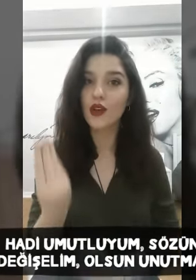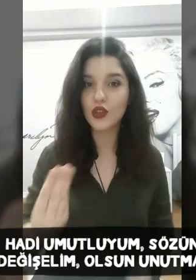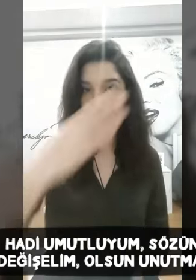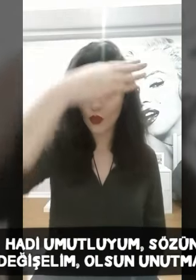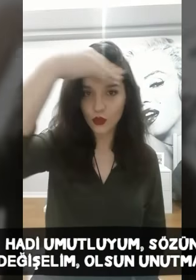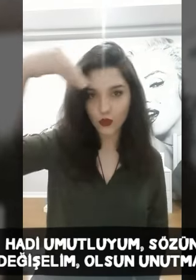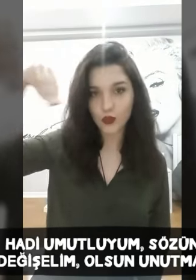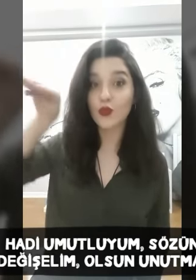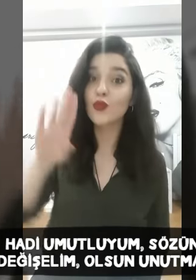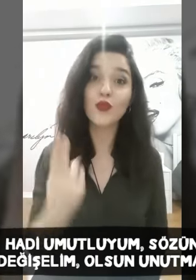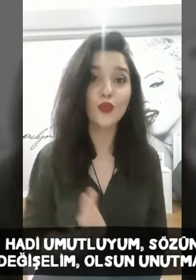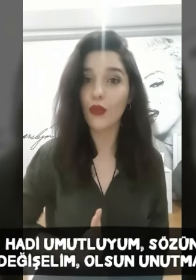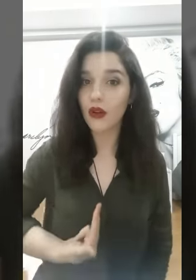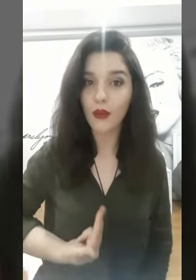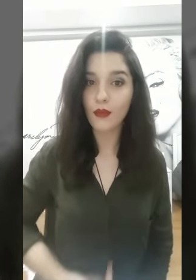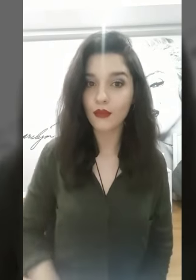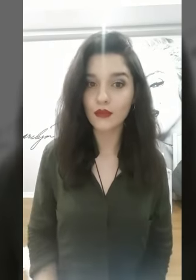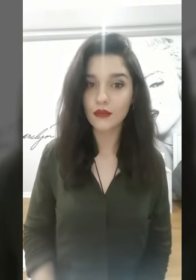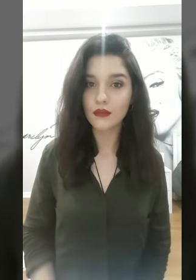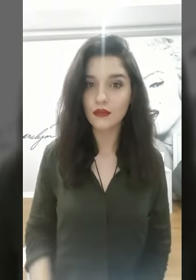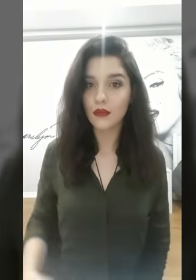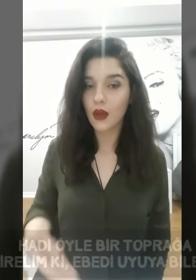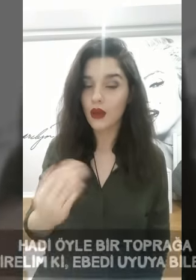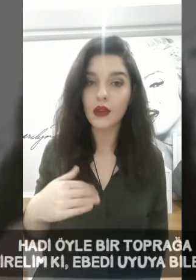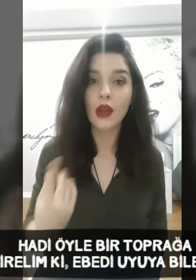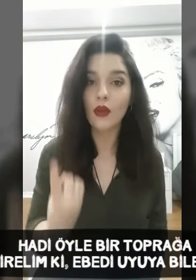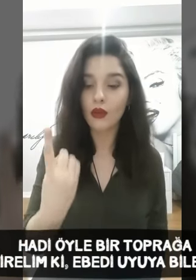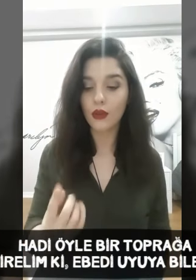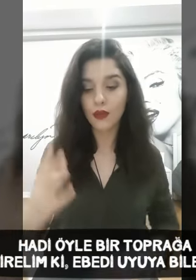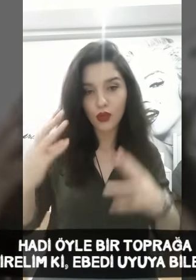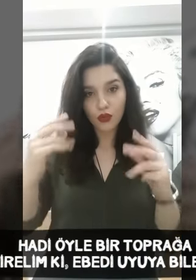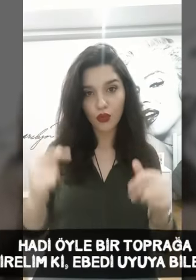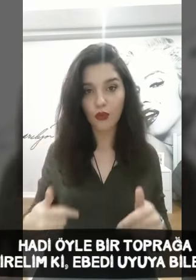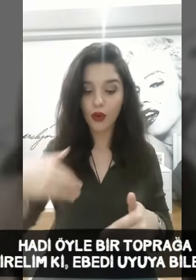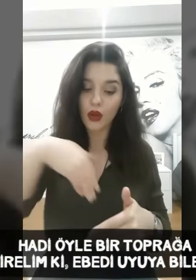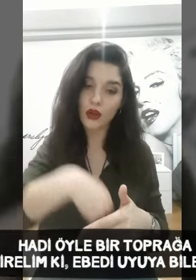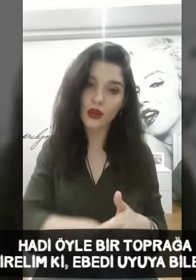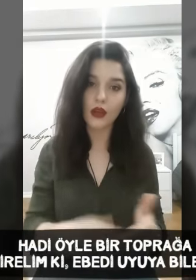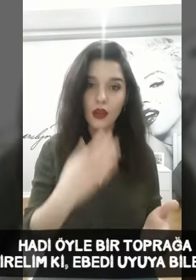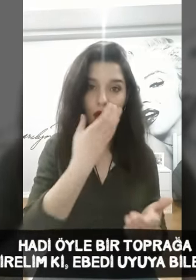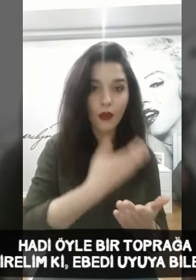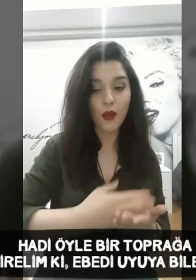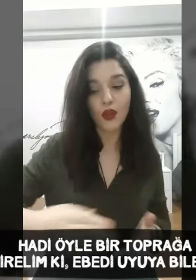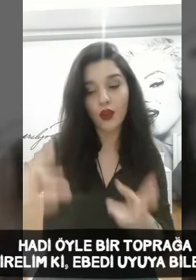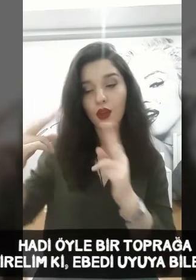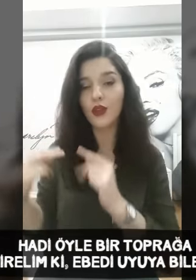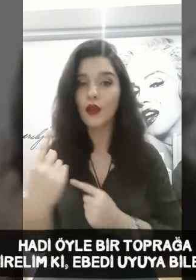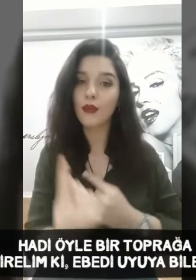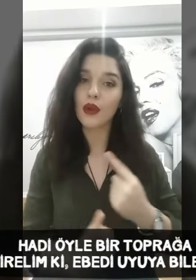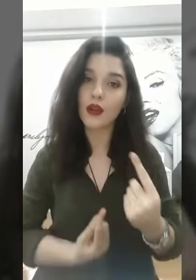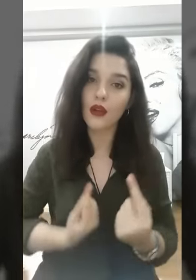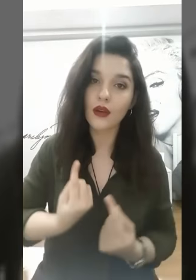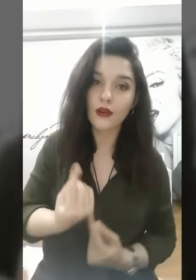dəyişəyilsin, unutmaram Gəl, ilə bir torpağa girək ki, əbədi yata bilək